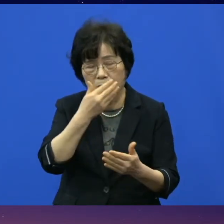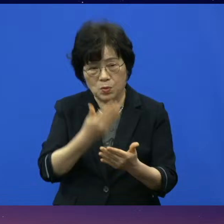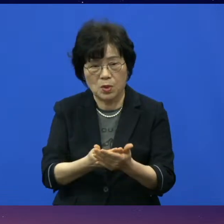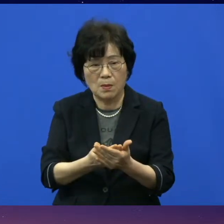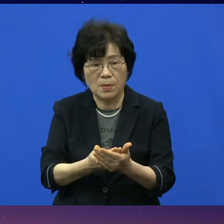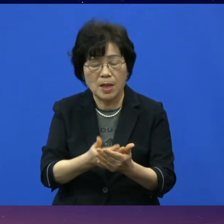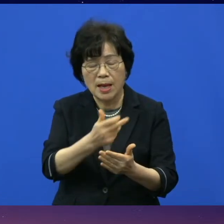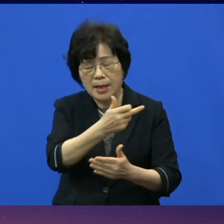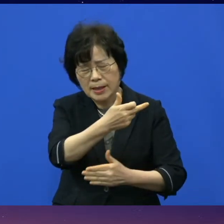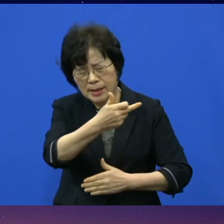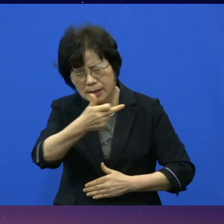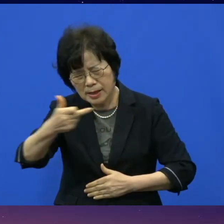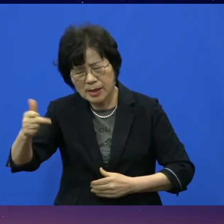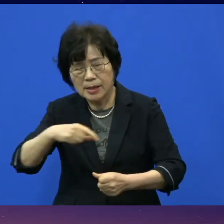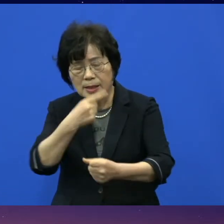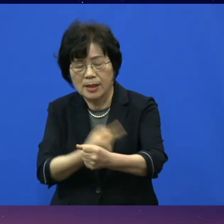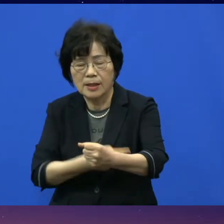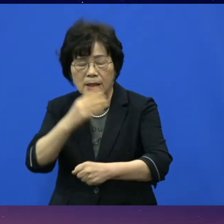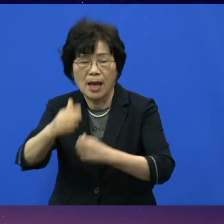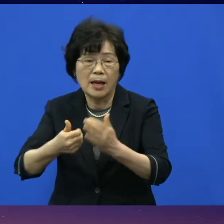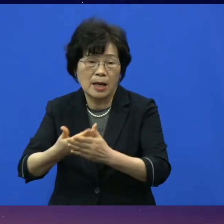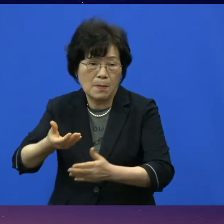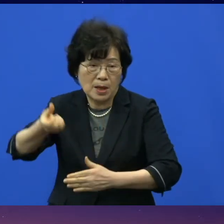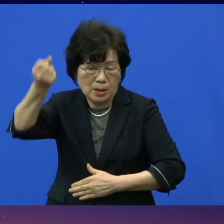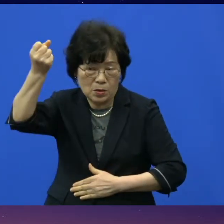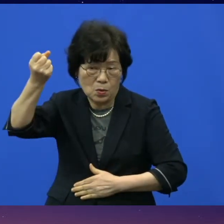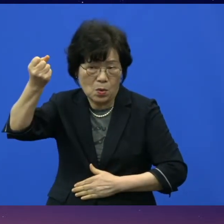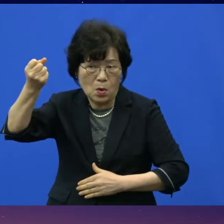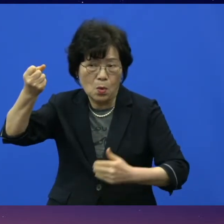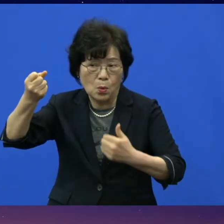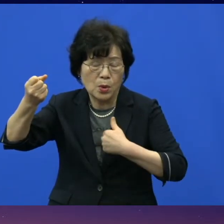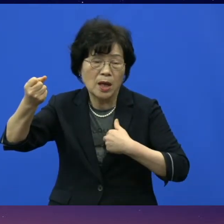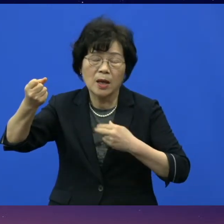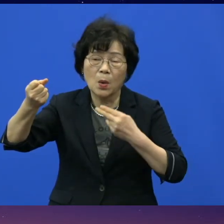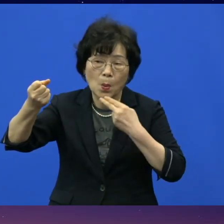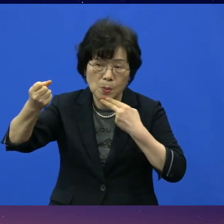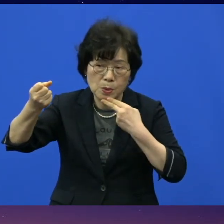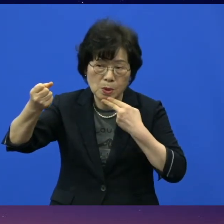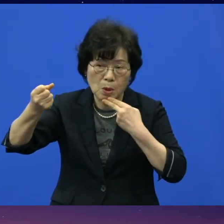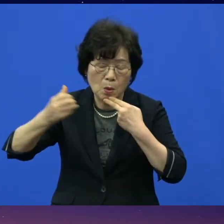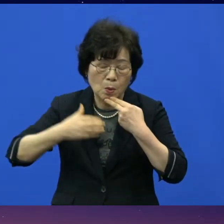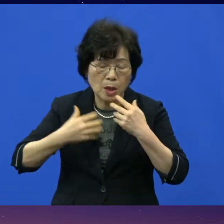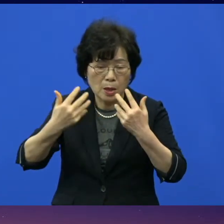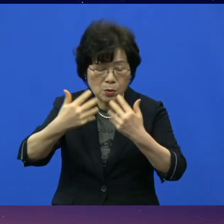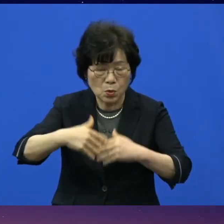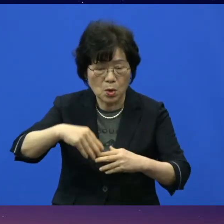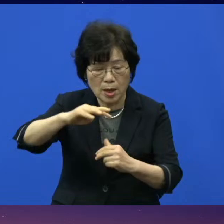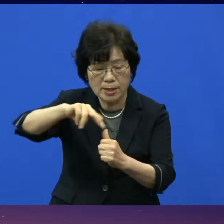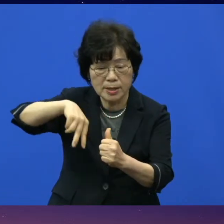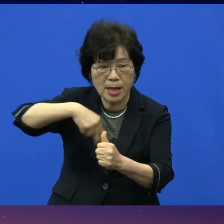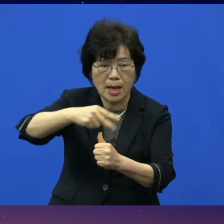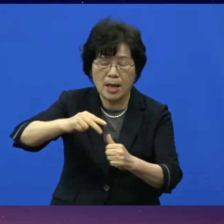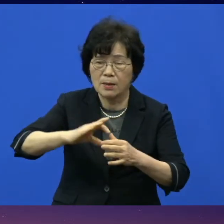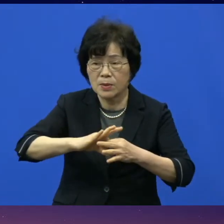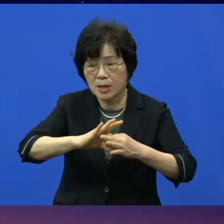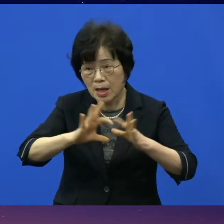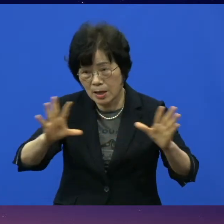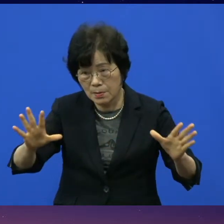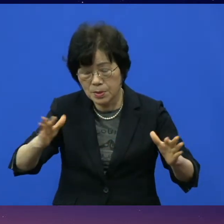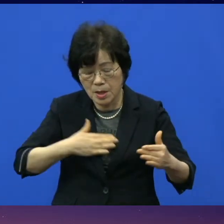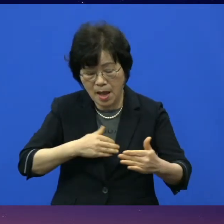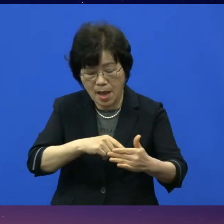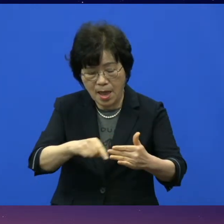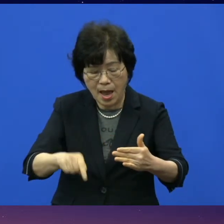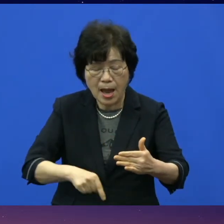심히 큰 능력이 하나님에게 있고 우리에게 있지 않다. 우리의 조건과 상황이 중요한 게 아니고 우리 안에